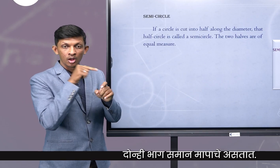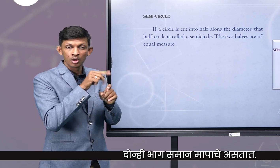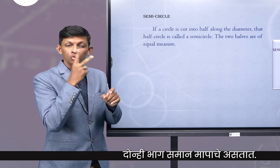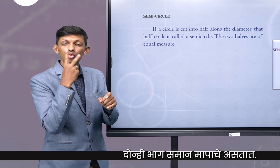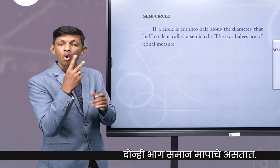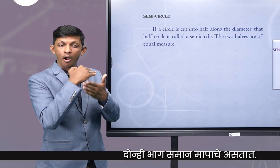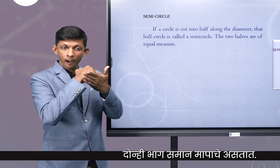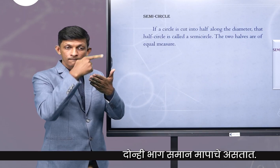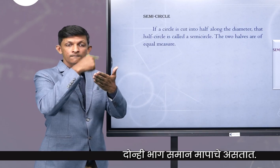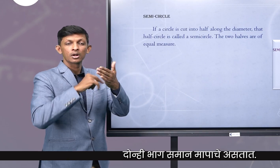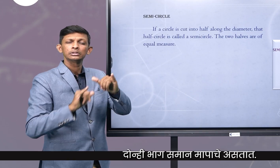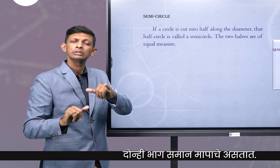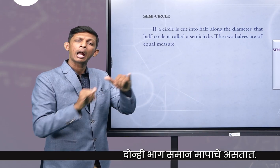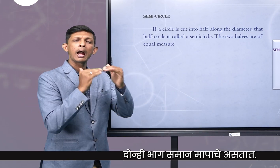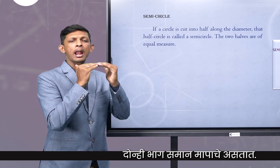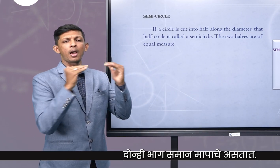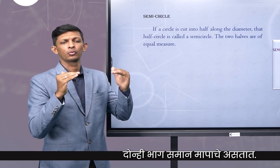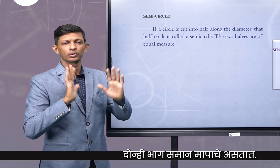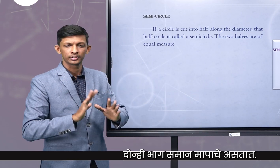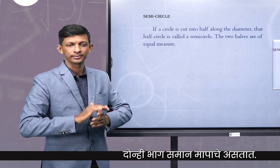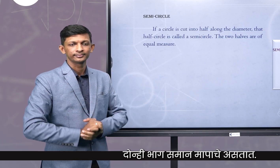भाग समान मापाचे असतात.